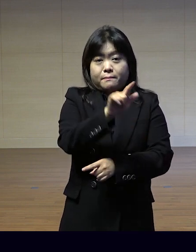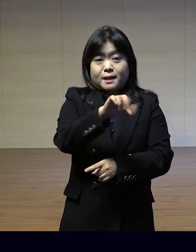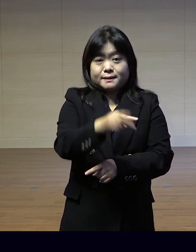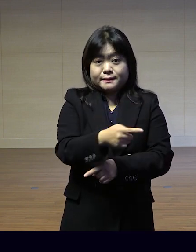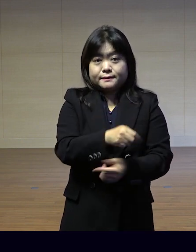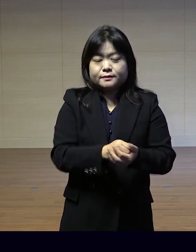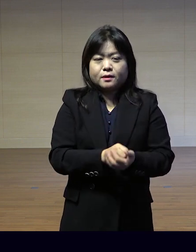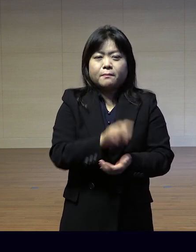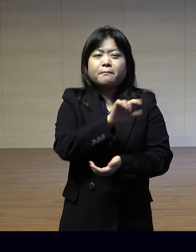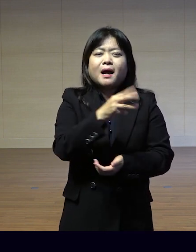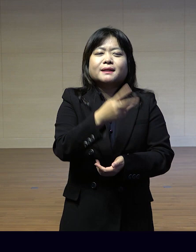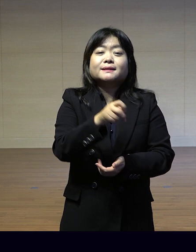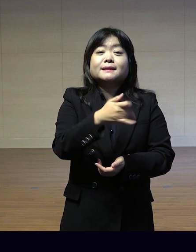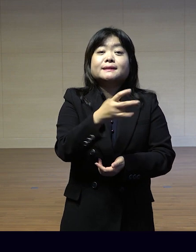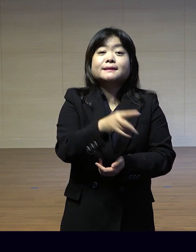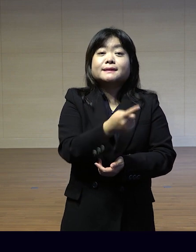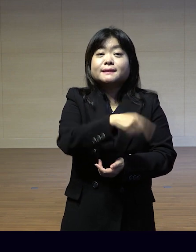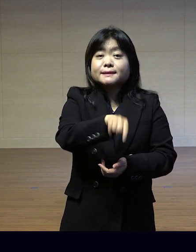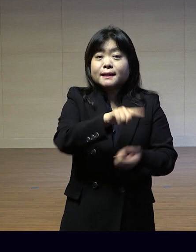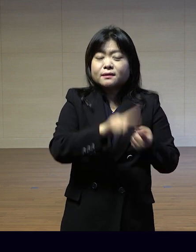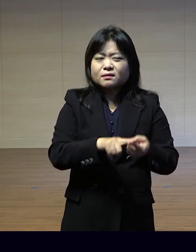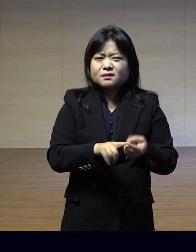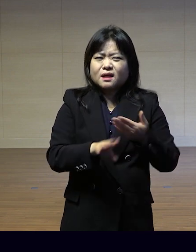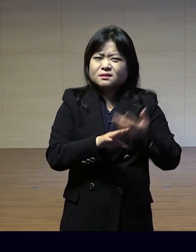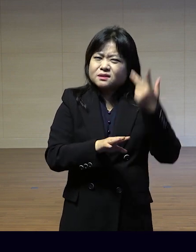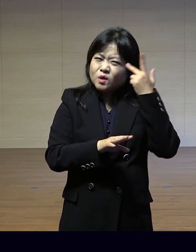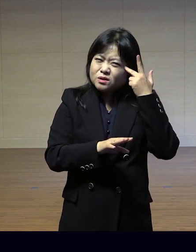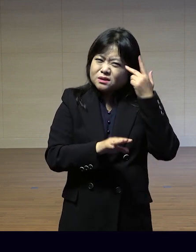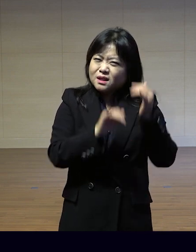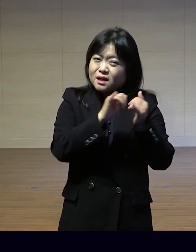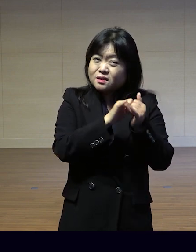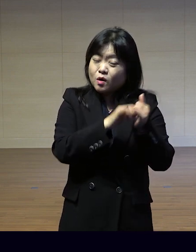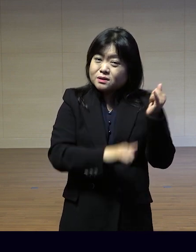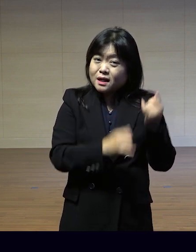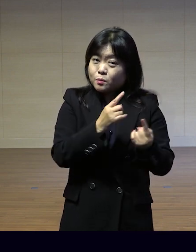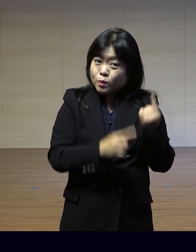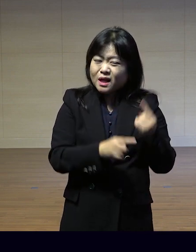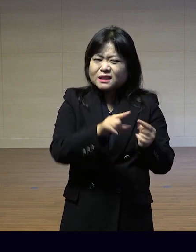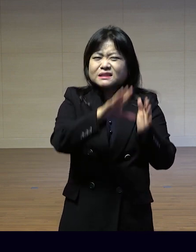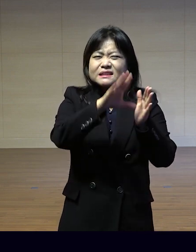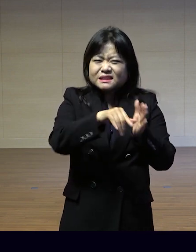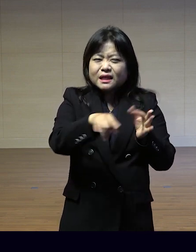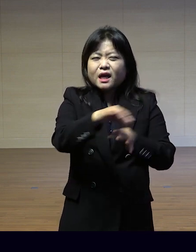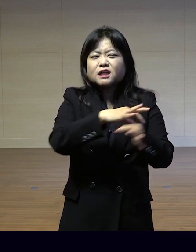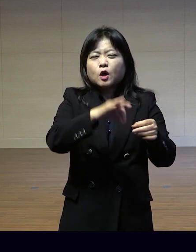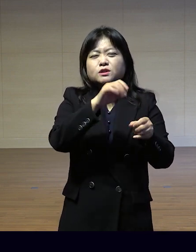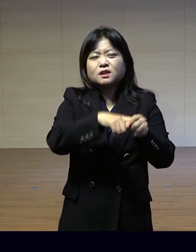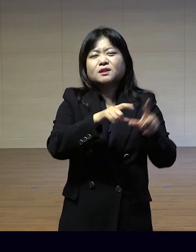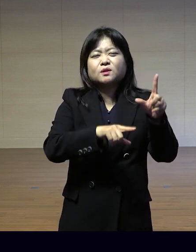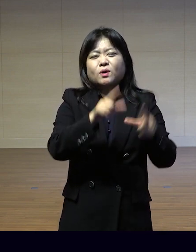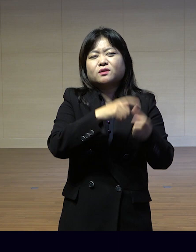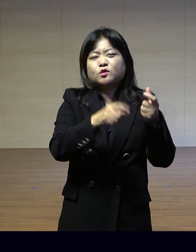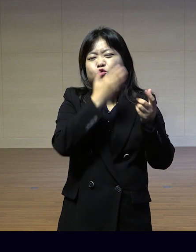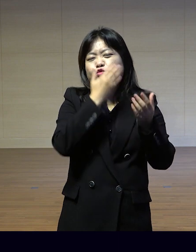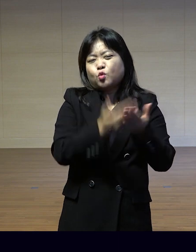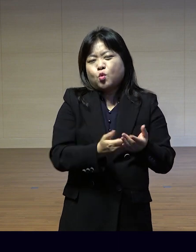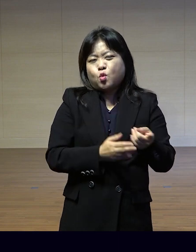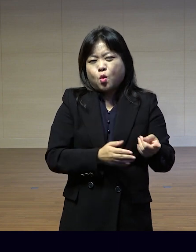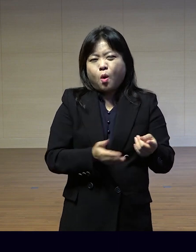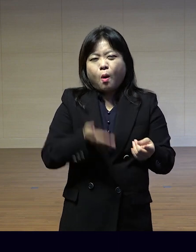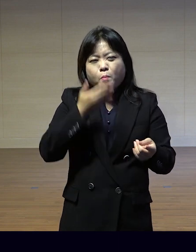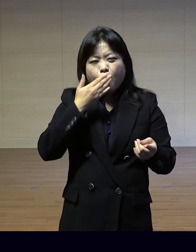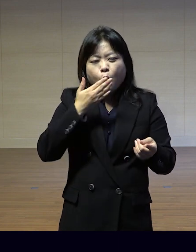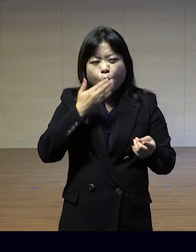그러니까 마르크스한테는 다른 어떤 뭐 정신적인 역사적인 이런 것보다도 그 시대적인 경제적인 상황이 굉장히 중요한 거죠. 먹고